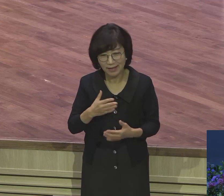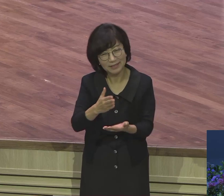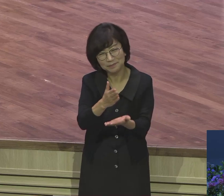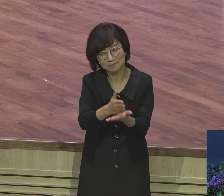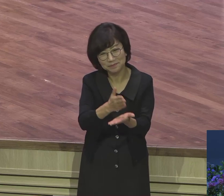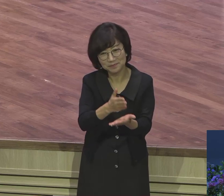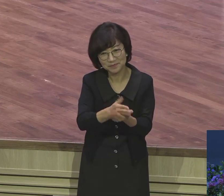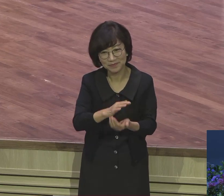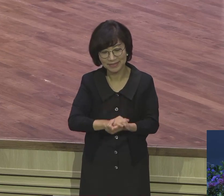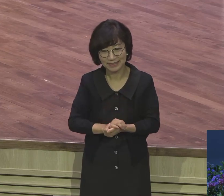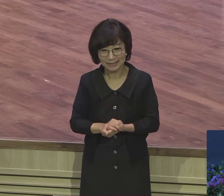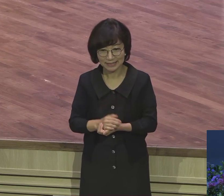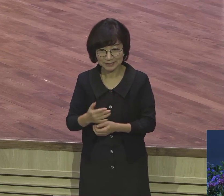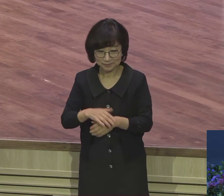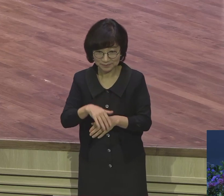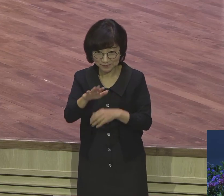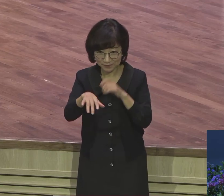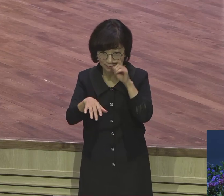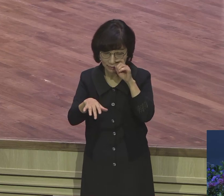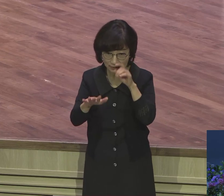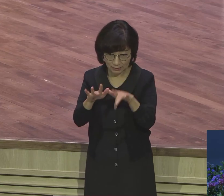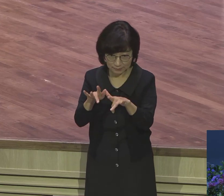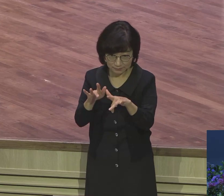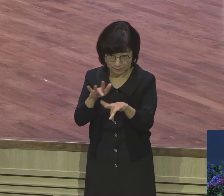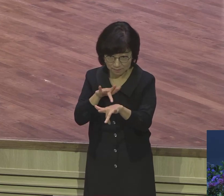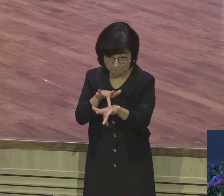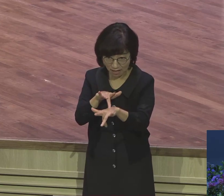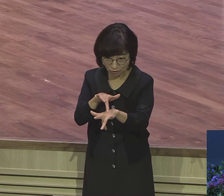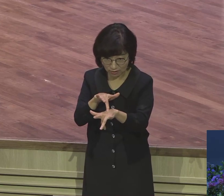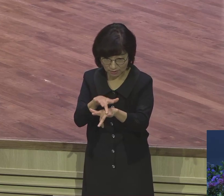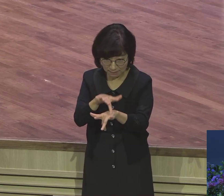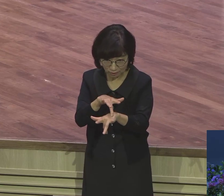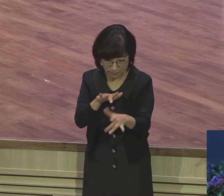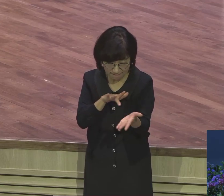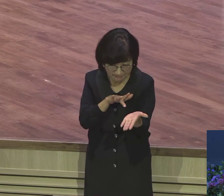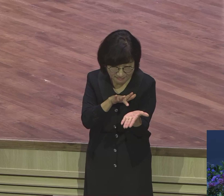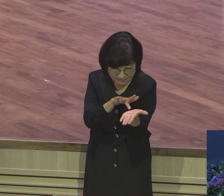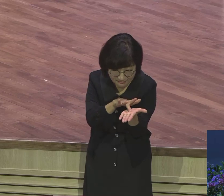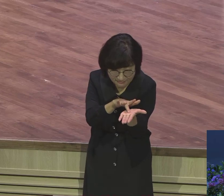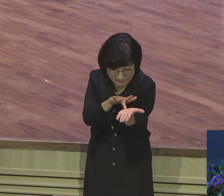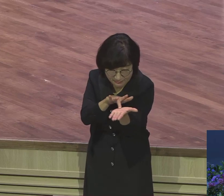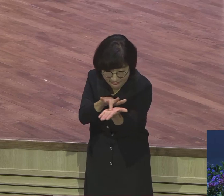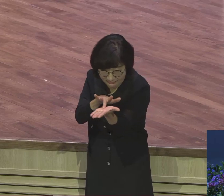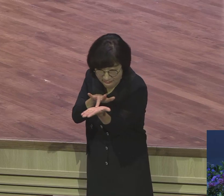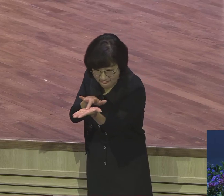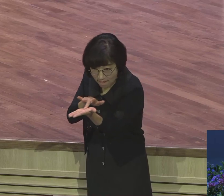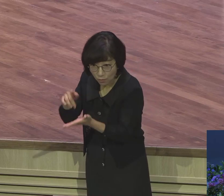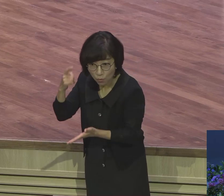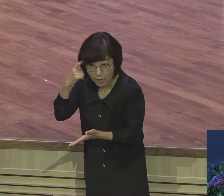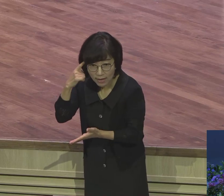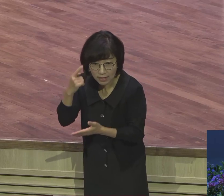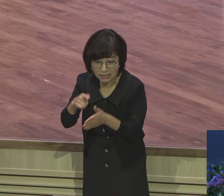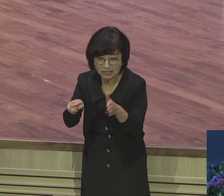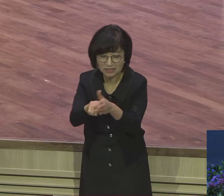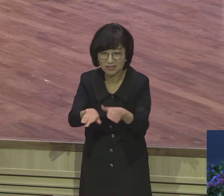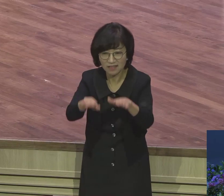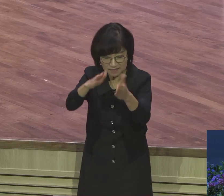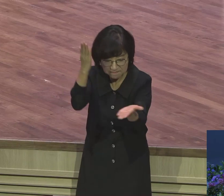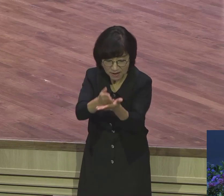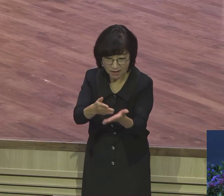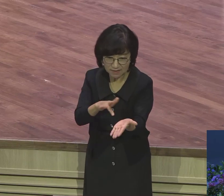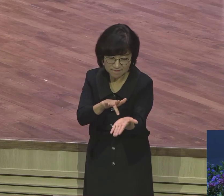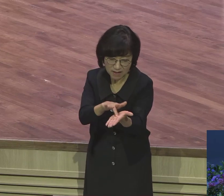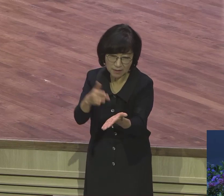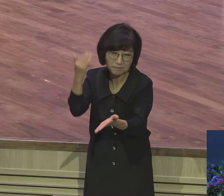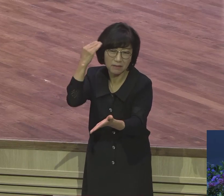싹싹 뿌립니다. 신앙 안 자라도록 그렇게 계속 괴롭힌단 말이에요. 간단 말씀 붙잡으시기